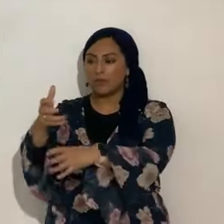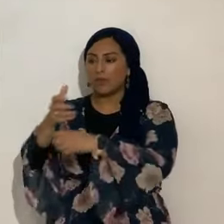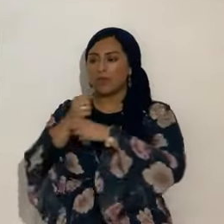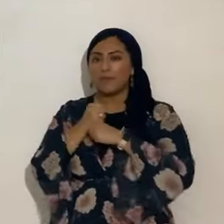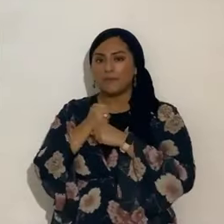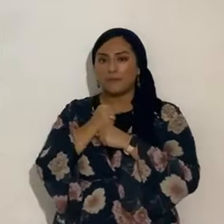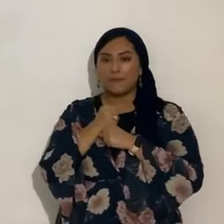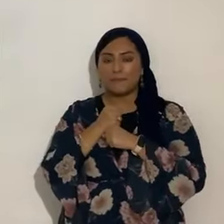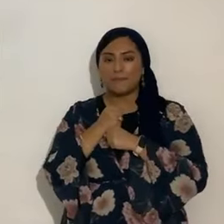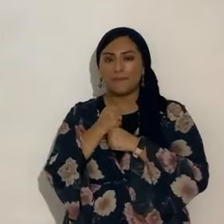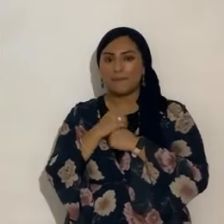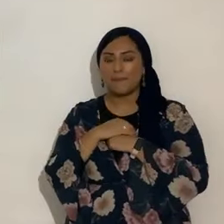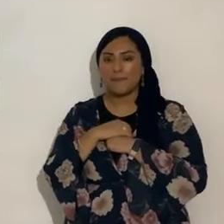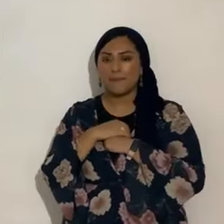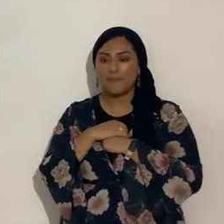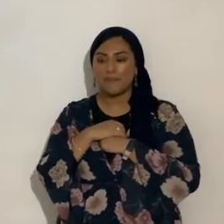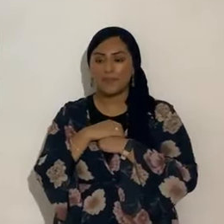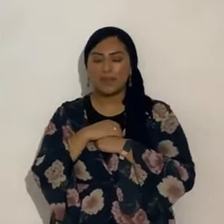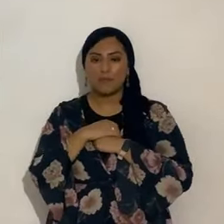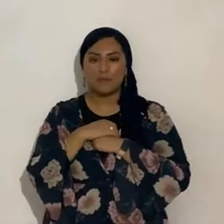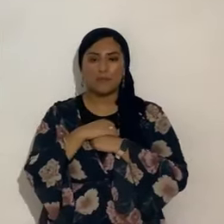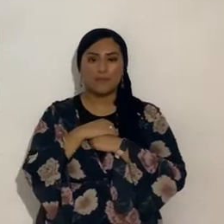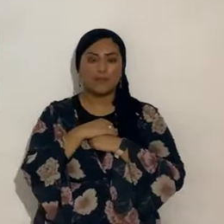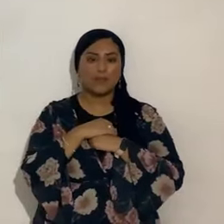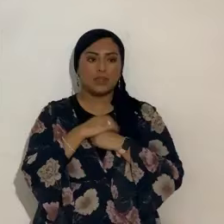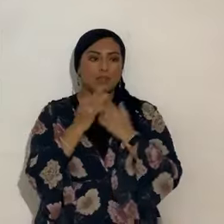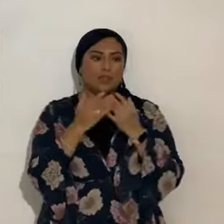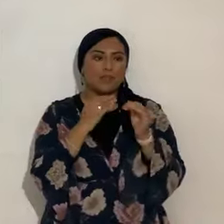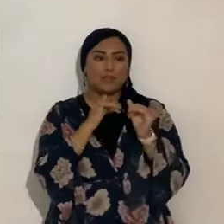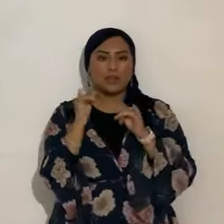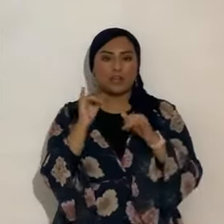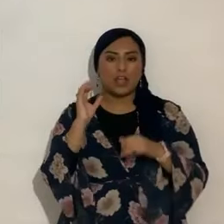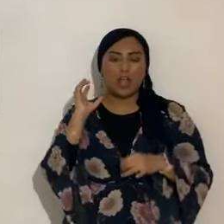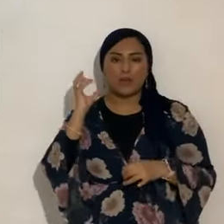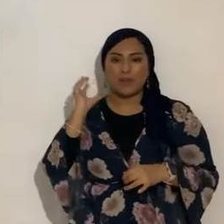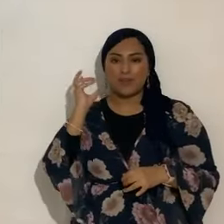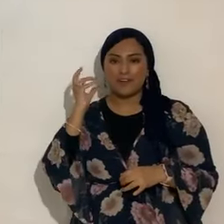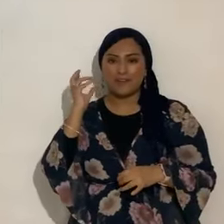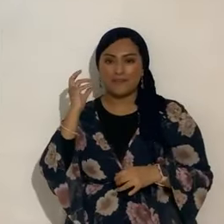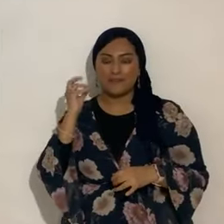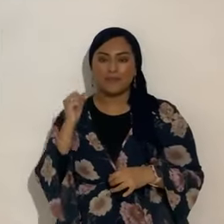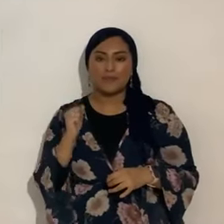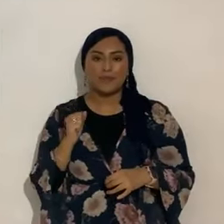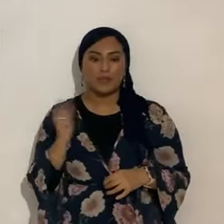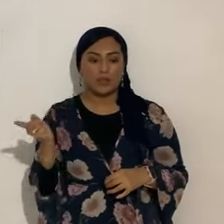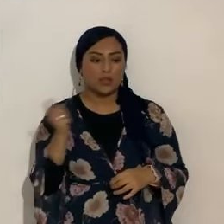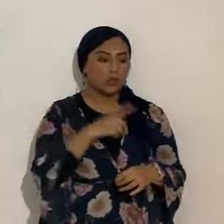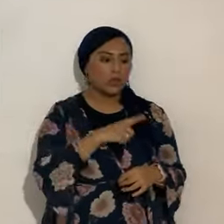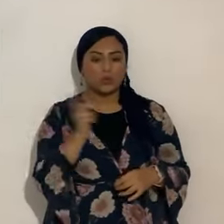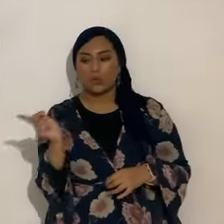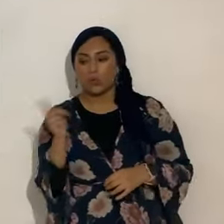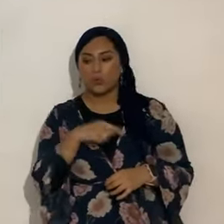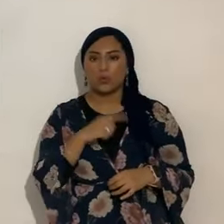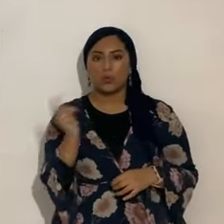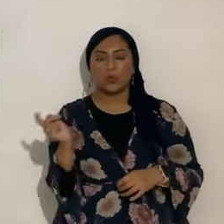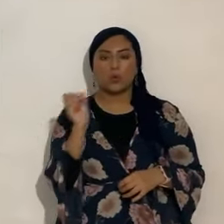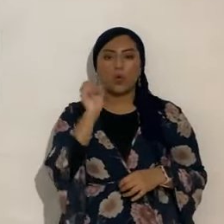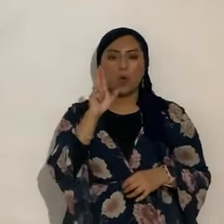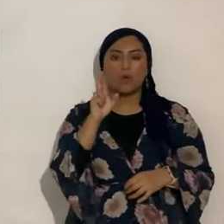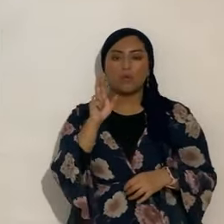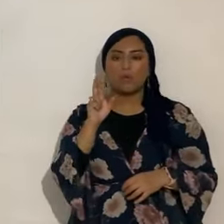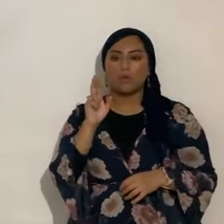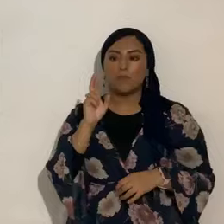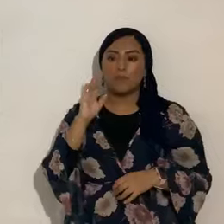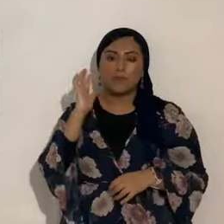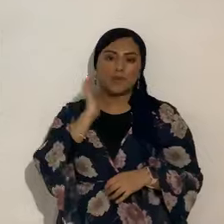mensajes. Perdónenme, la comparación es como un radio, ¿verdad? De un radio a otro, ¿sí? O los